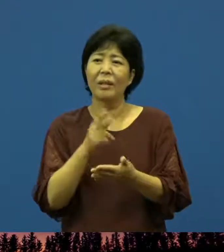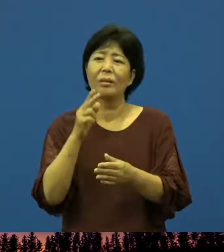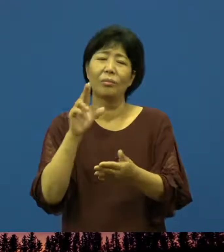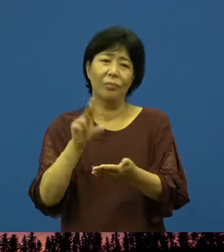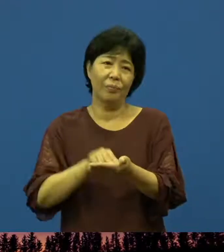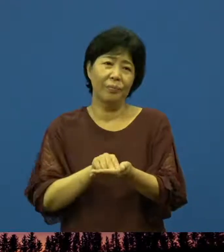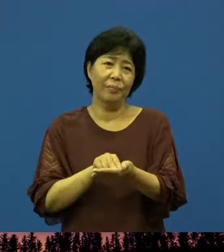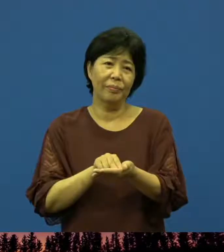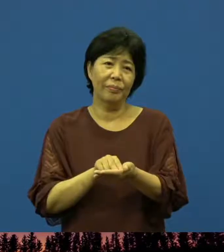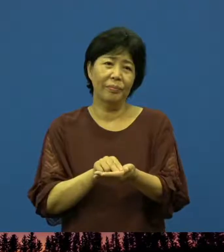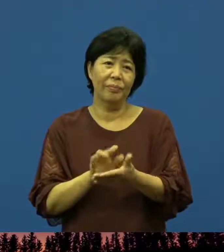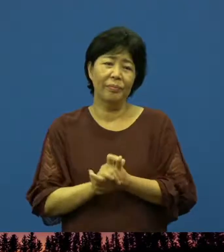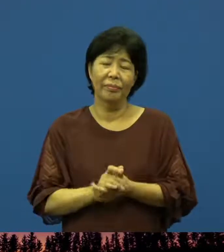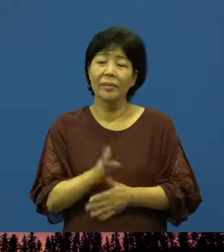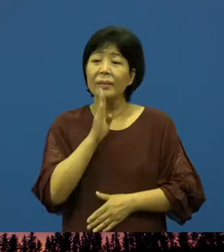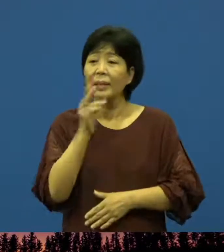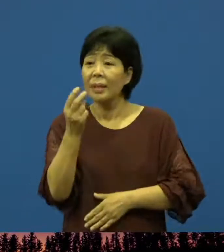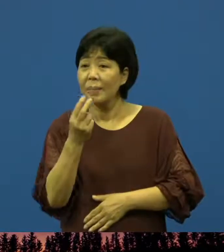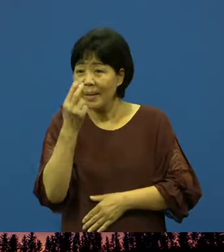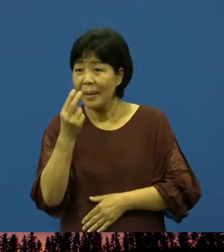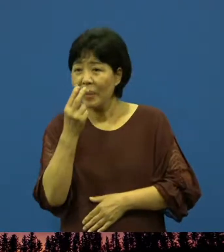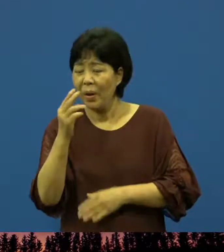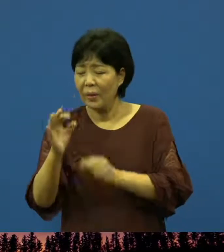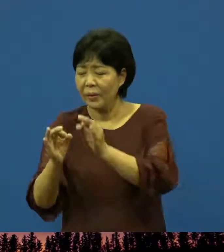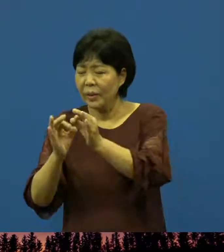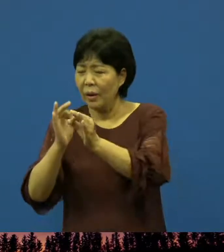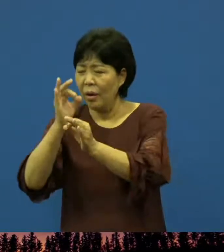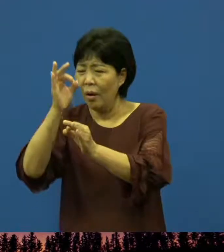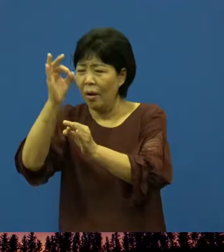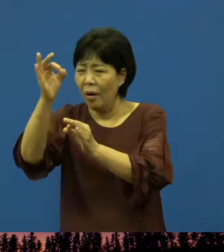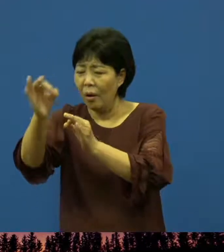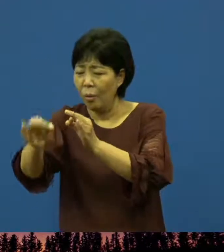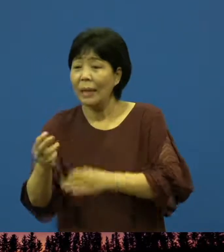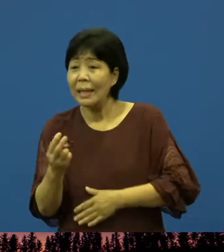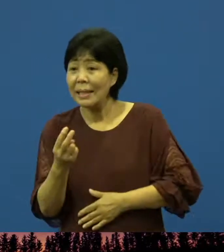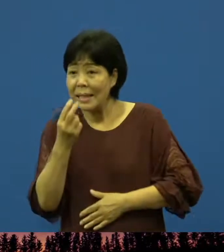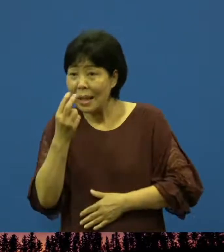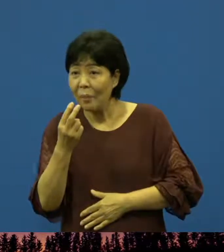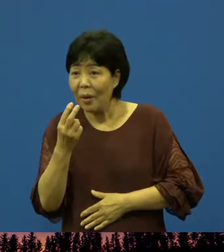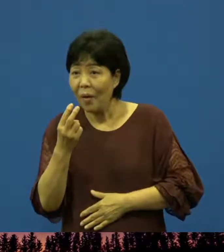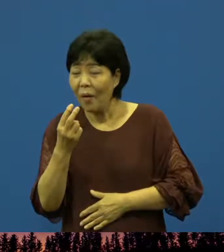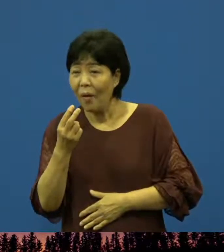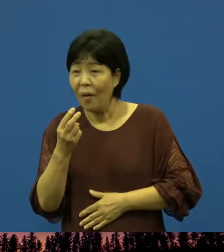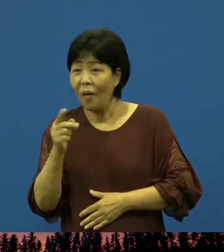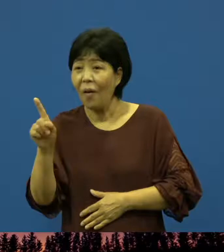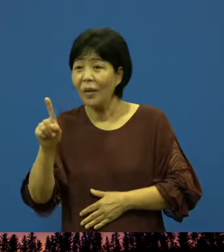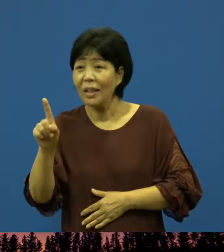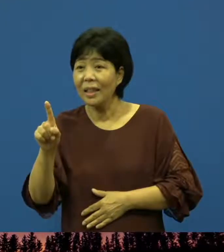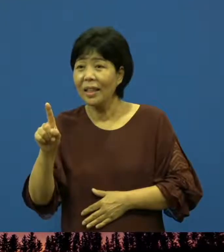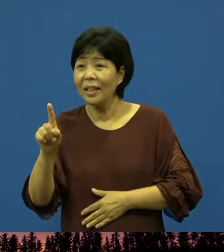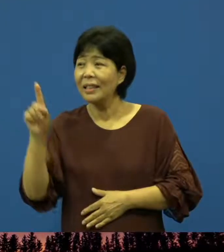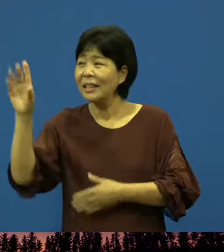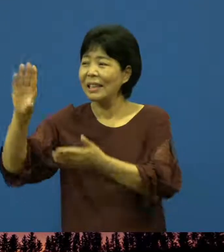그런데 여기에 생명, 참 생명, 영원한 생명이 그리스도 안에 있다는 것입니다. 여러분, 우리